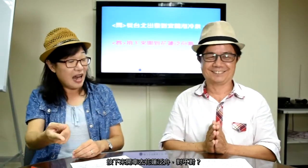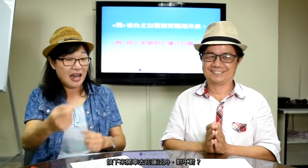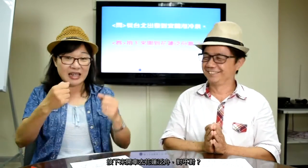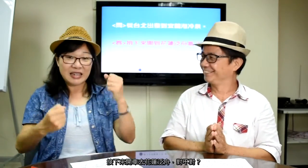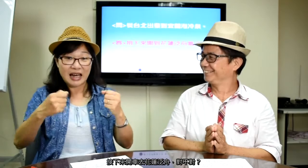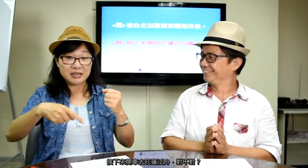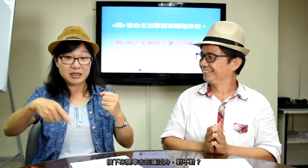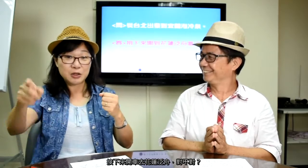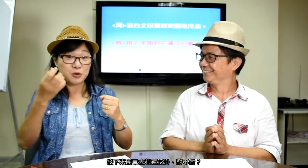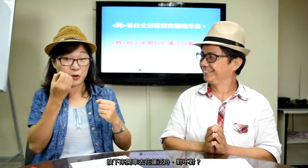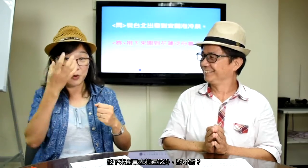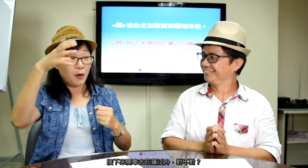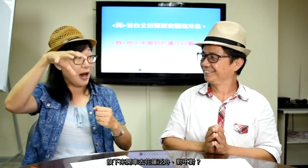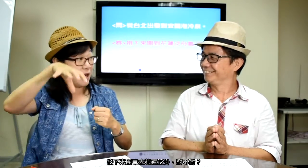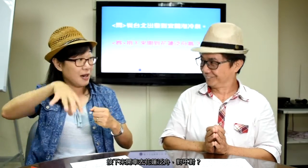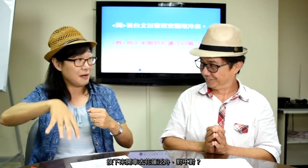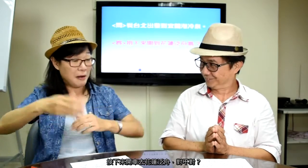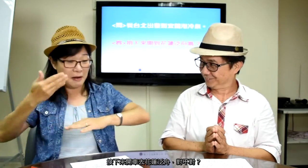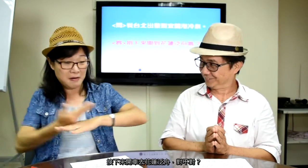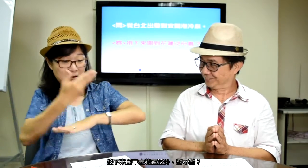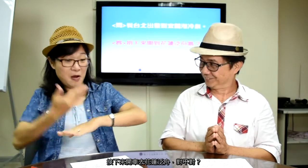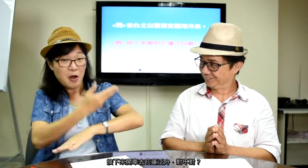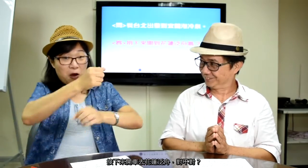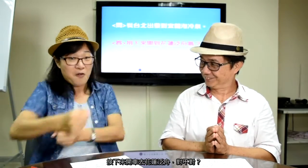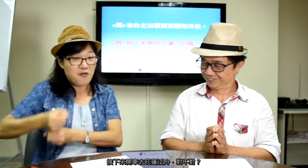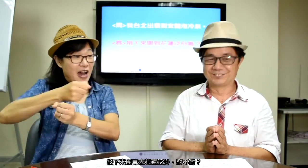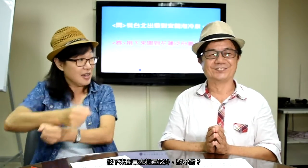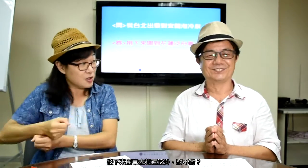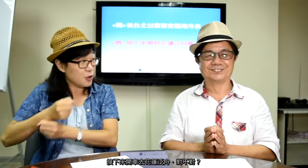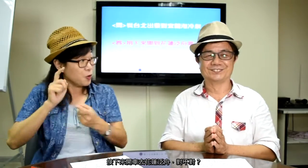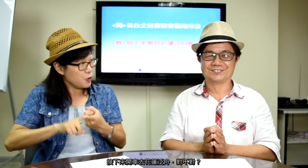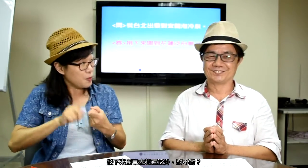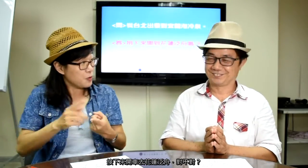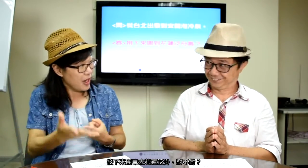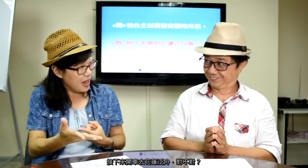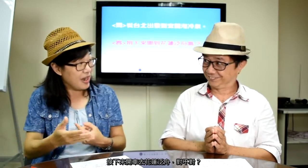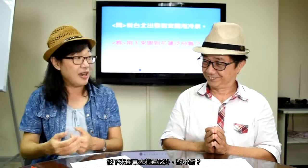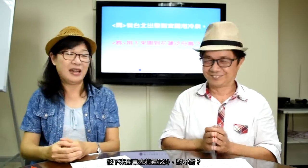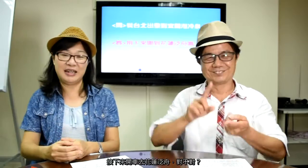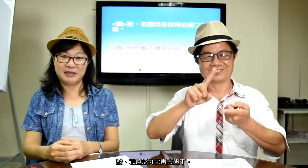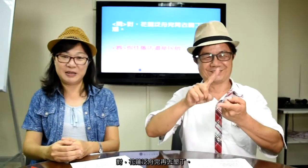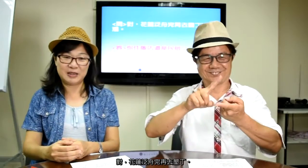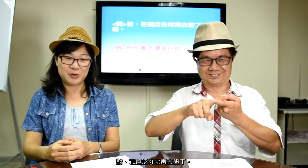来开车去花莲泛舟，对不对？